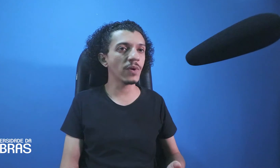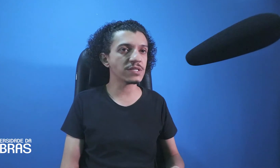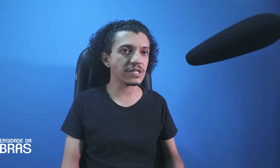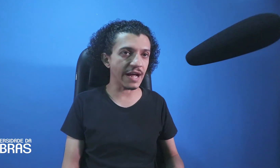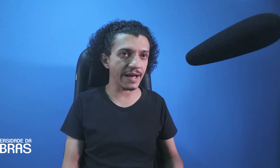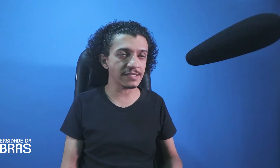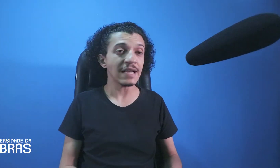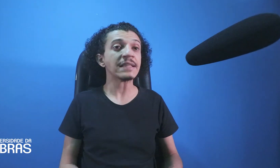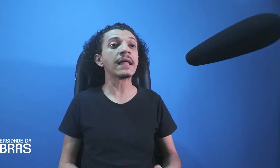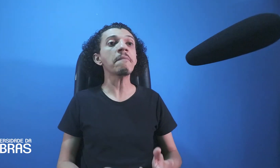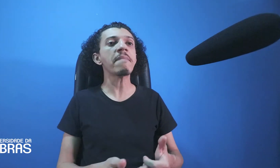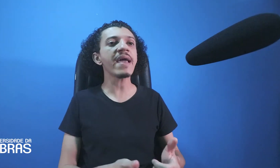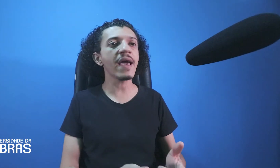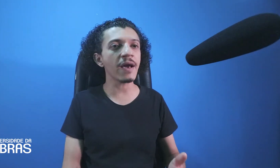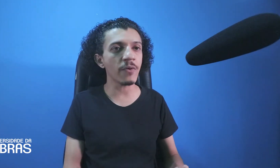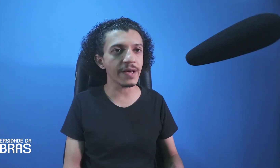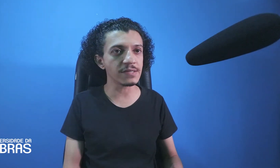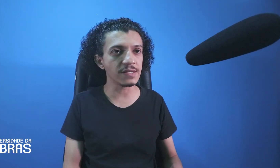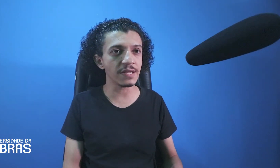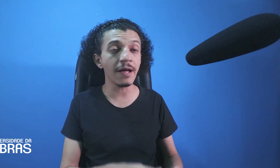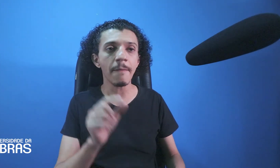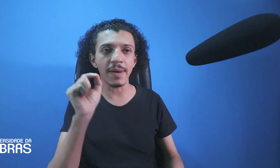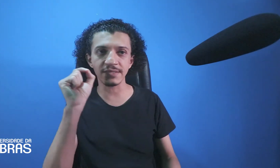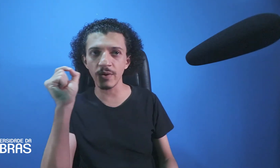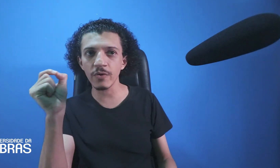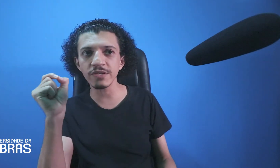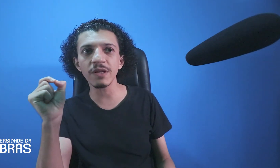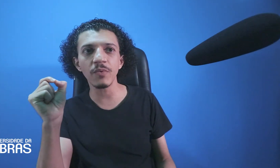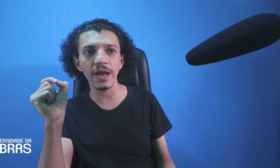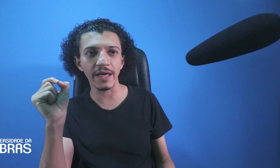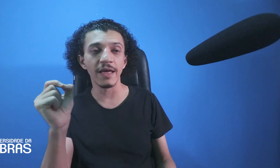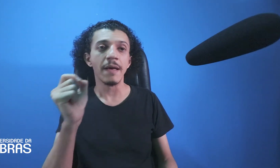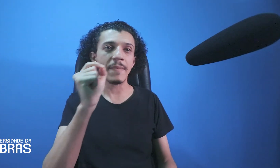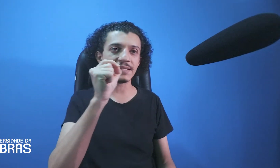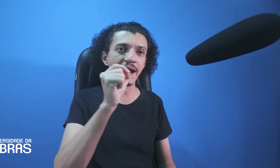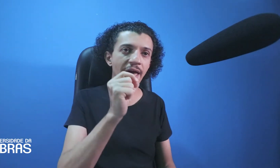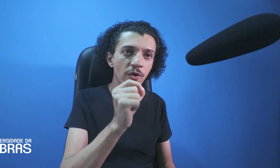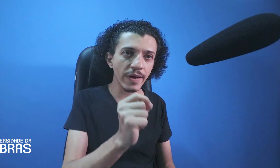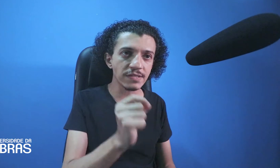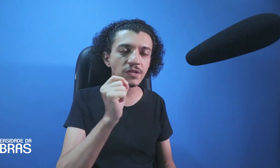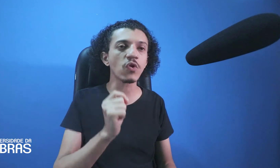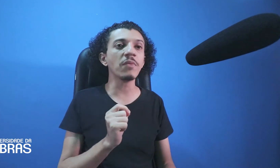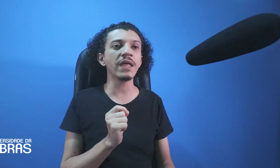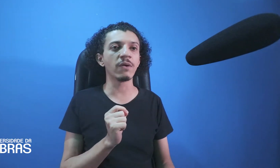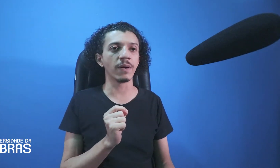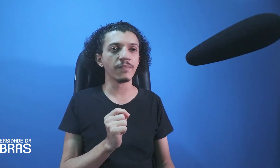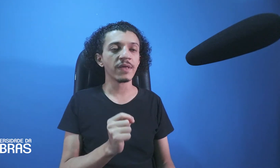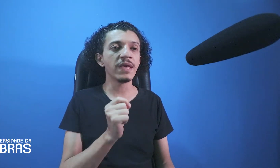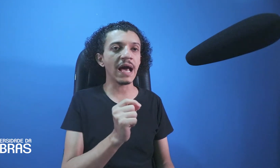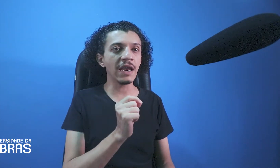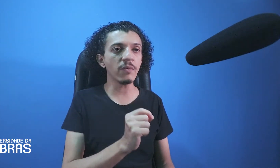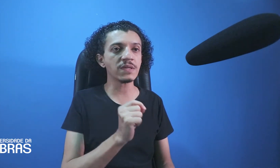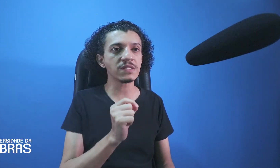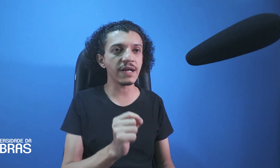de sinais, também reconhecida, mas não reconhecida por lei, mas ela é reconhecida como língua, que é a língua de